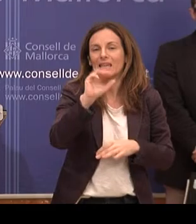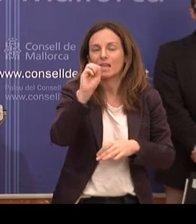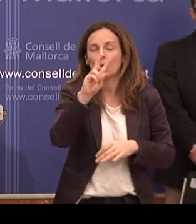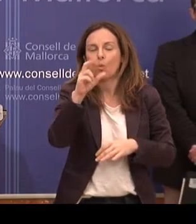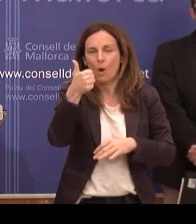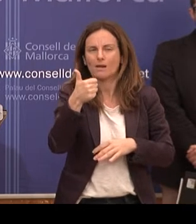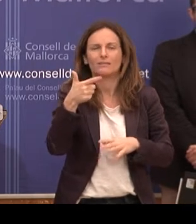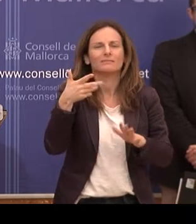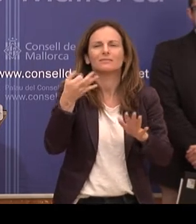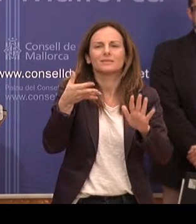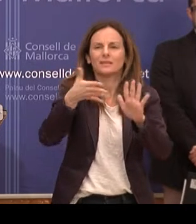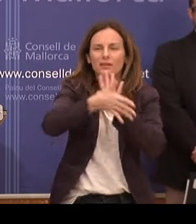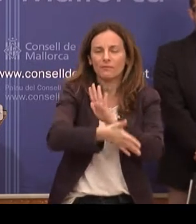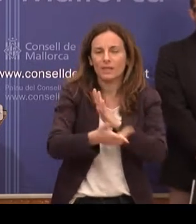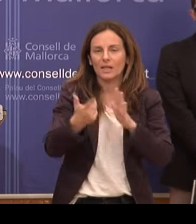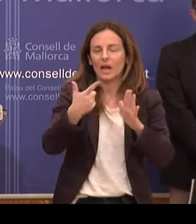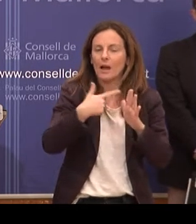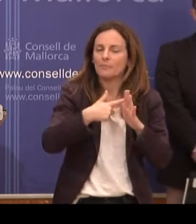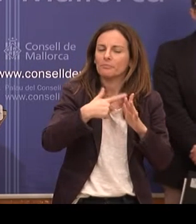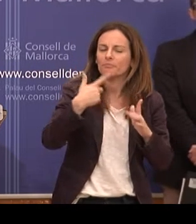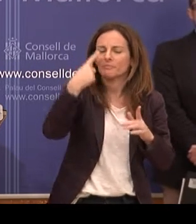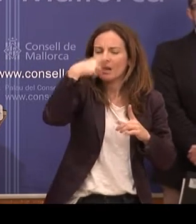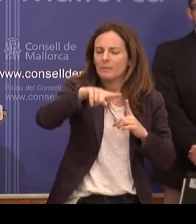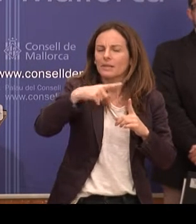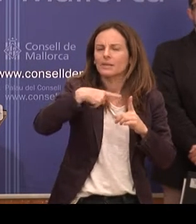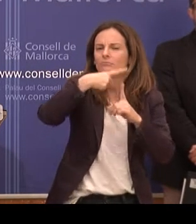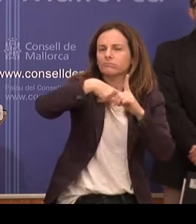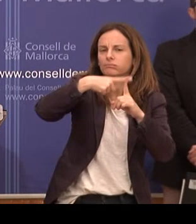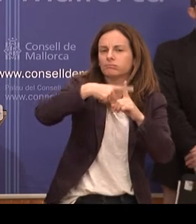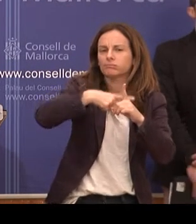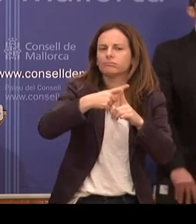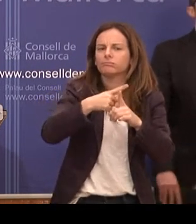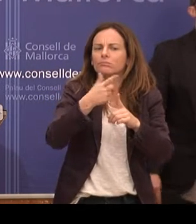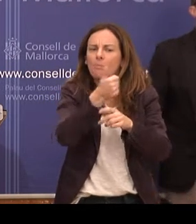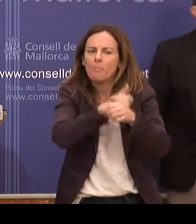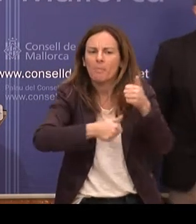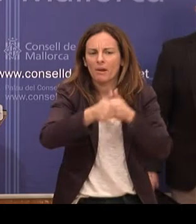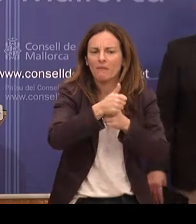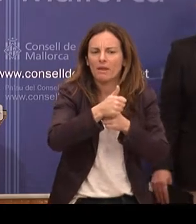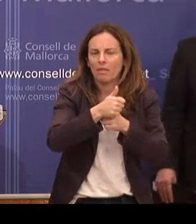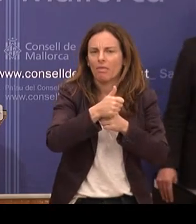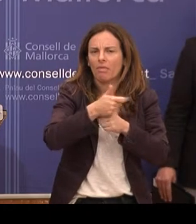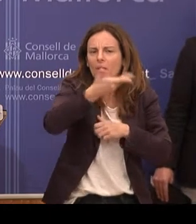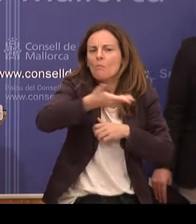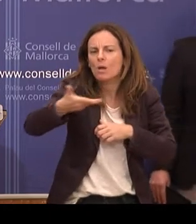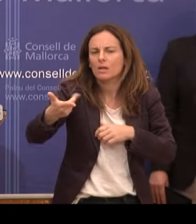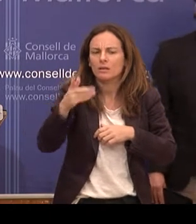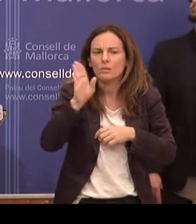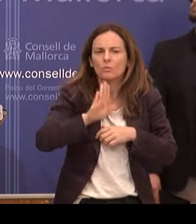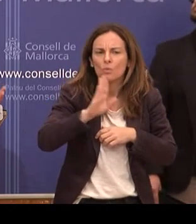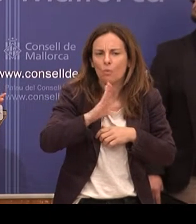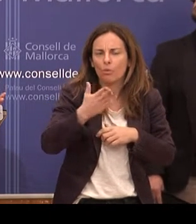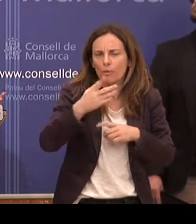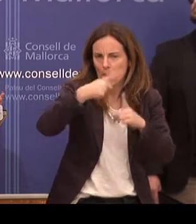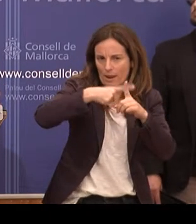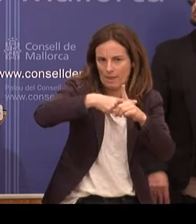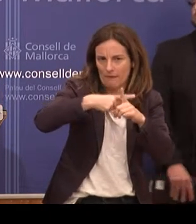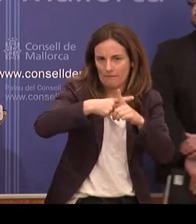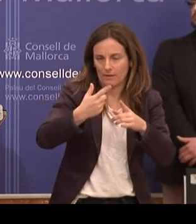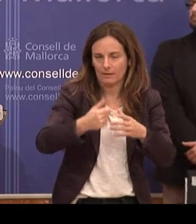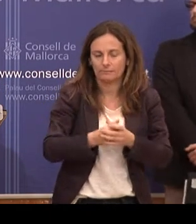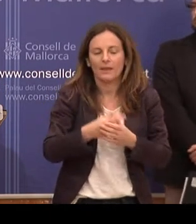el funcionament en el principi i quan poses un instrument en marxa sempre és complexa, en el 2010.